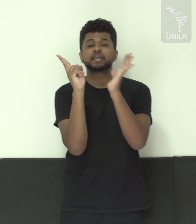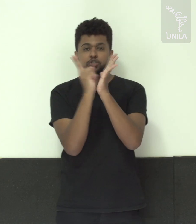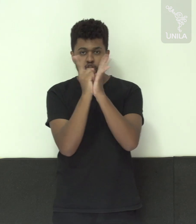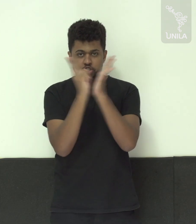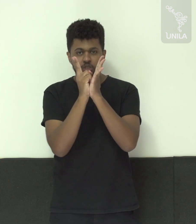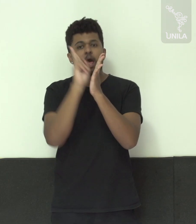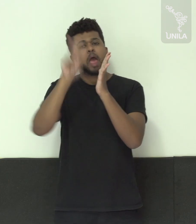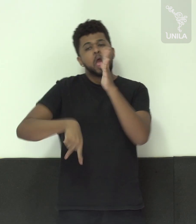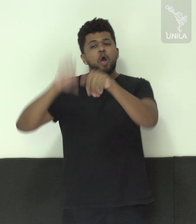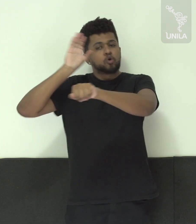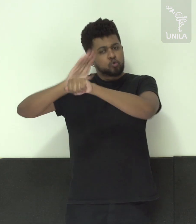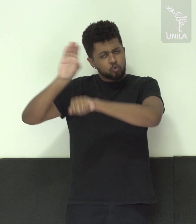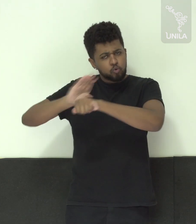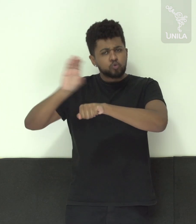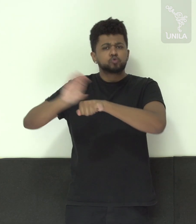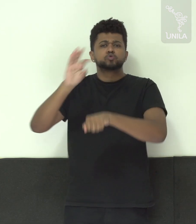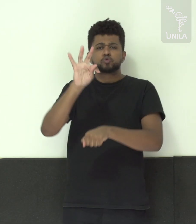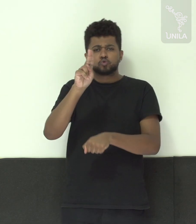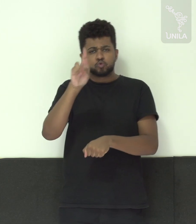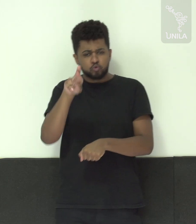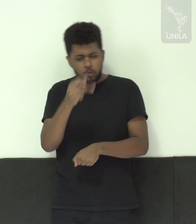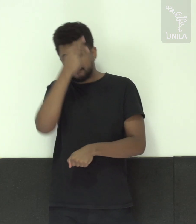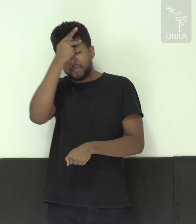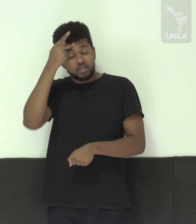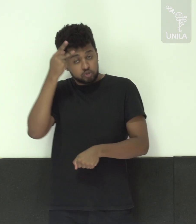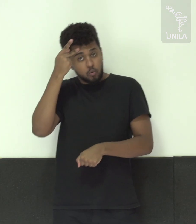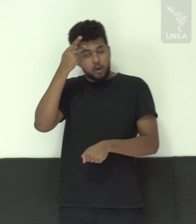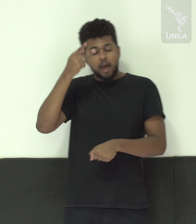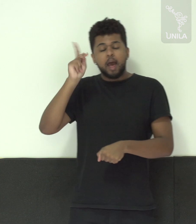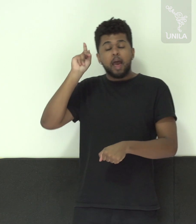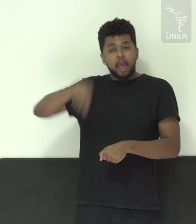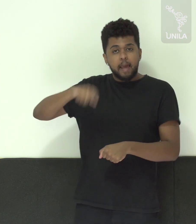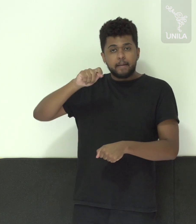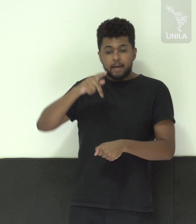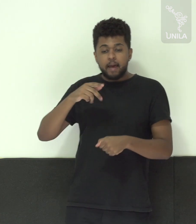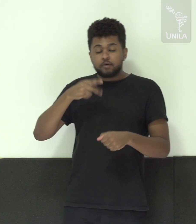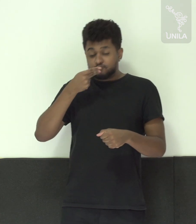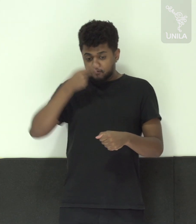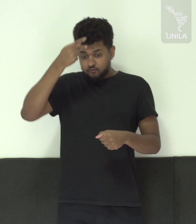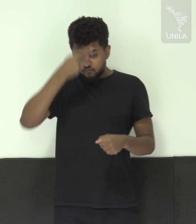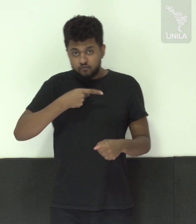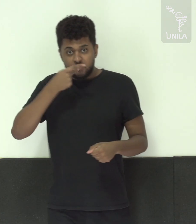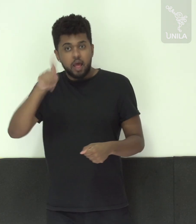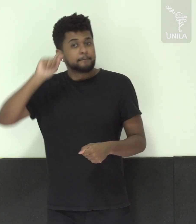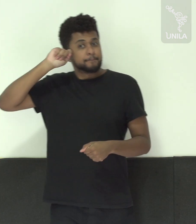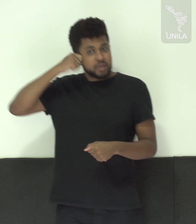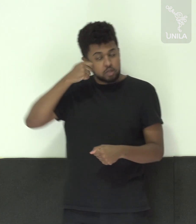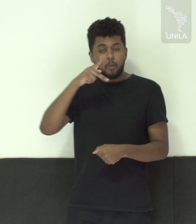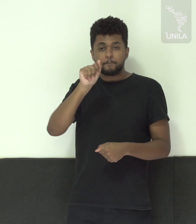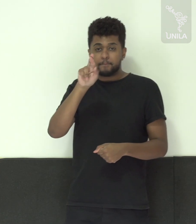por curso e turno aos autodeclarados pretos, pardos e indígenas.